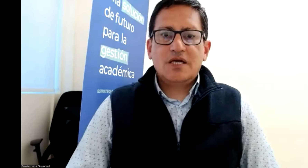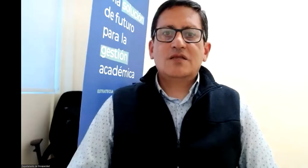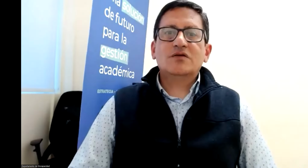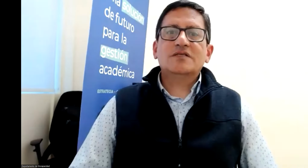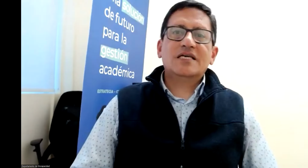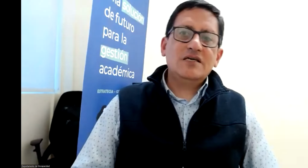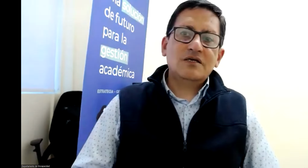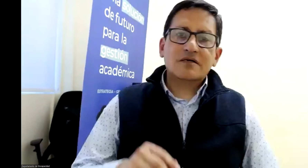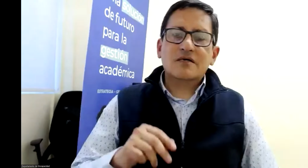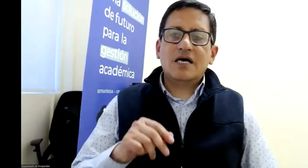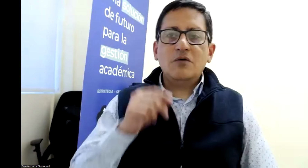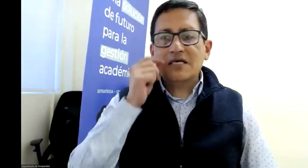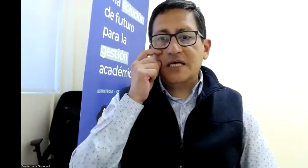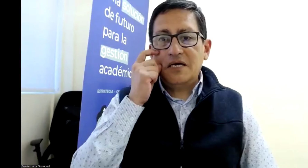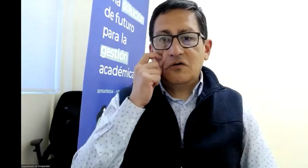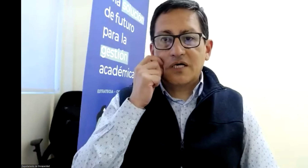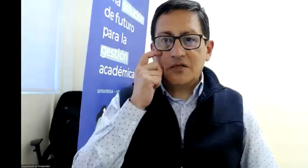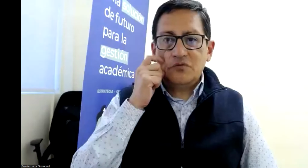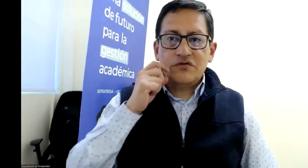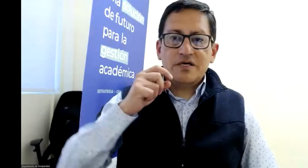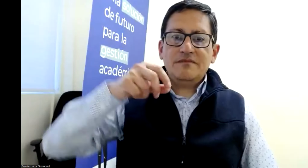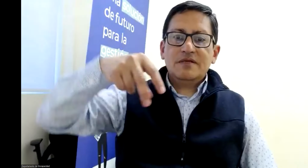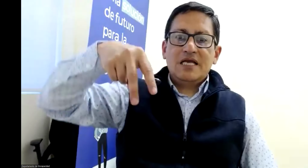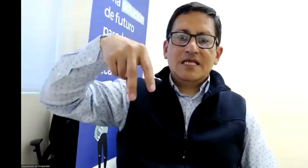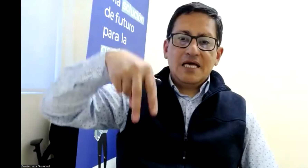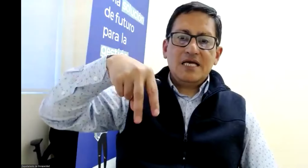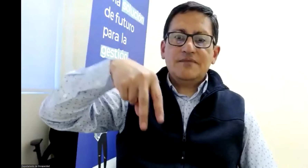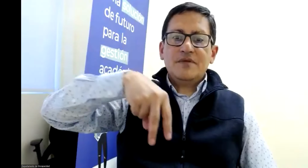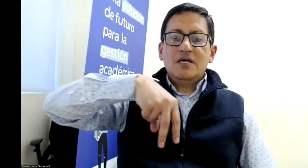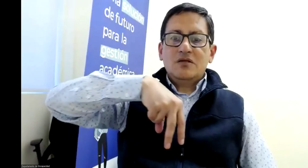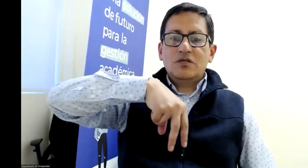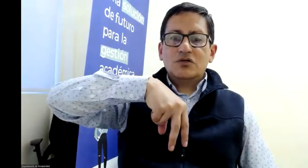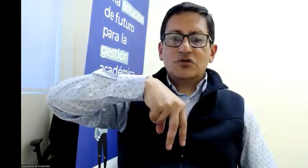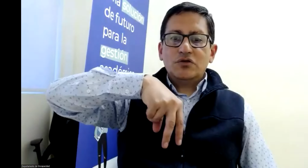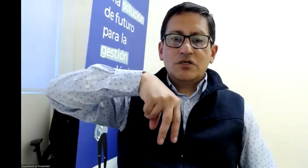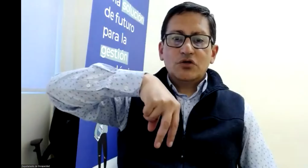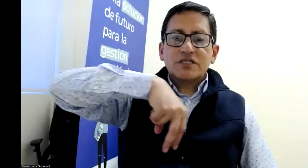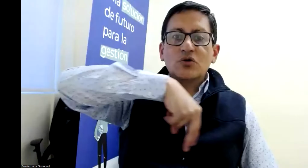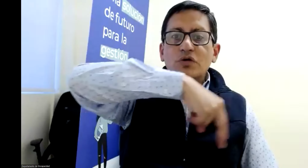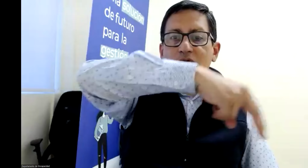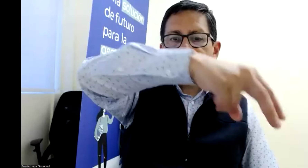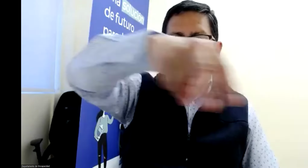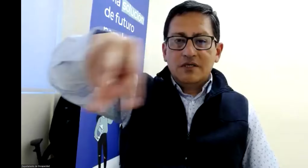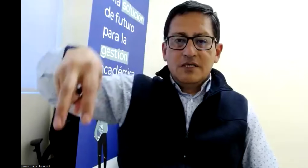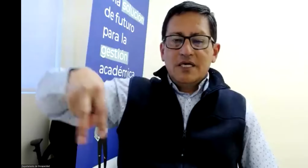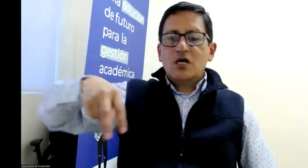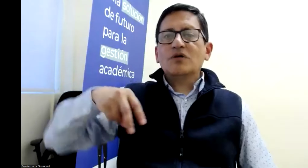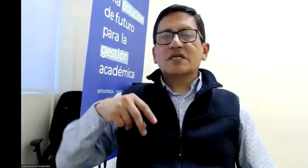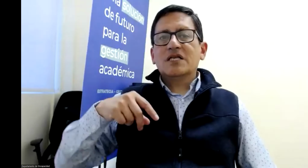entonces aquí hay una señal correcta muy bien la letra N donde nosotros nos incluimos es como si